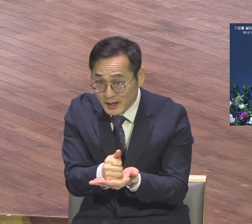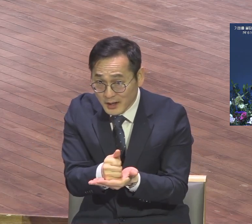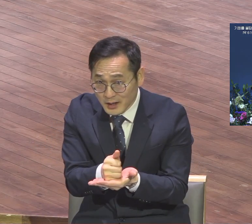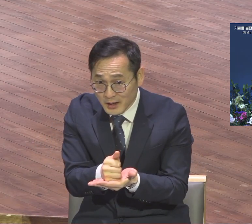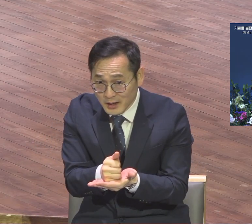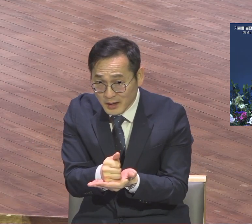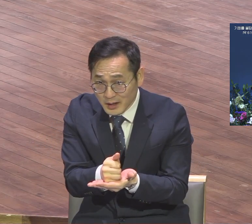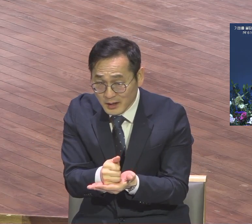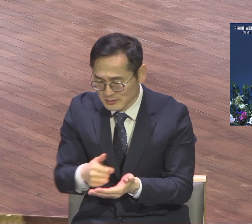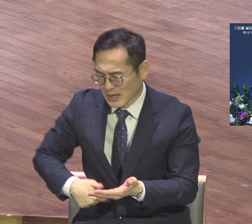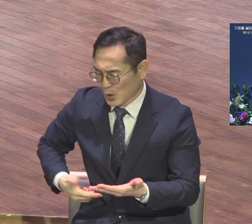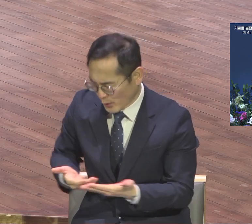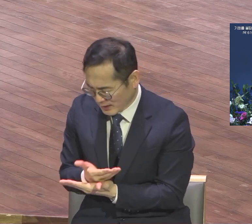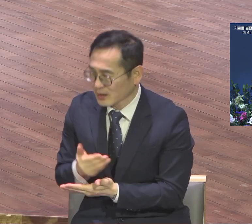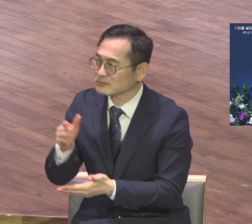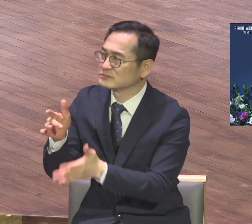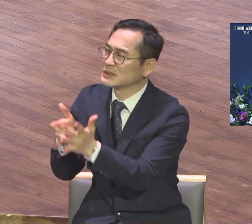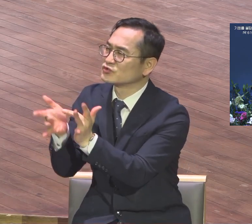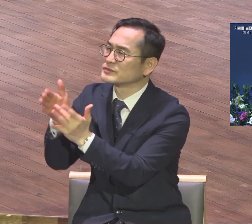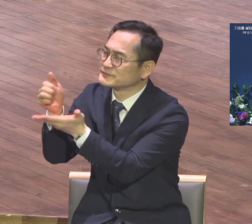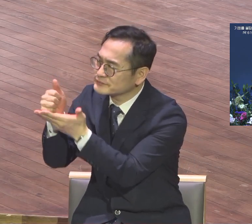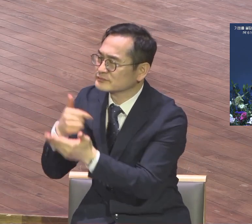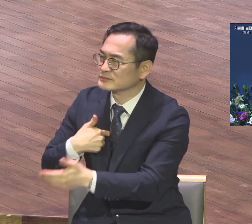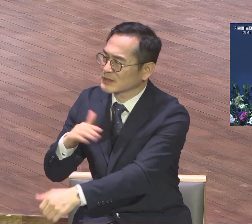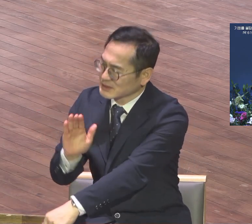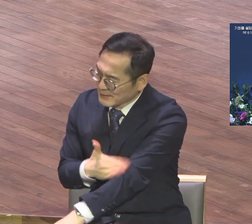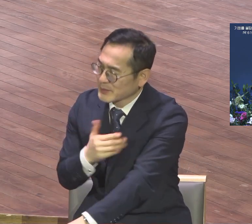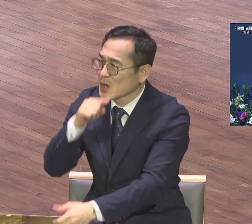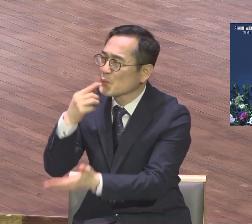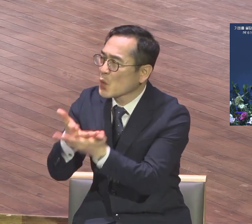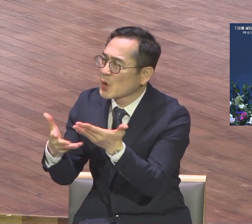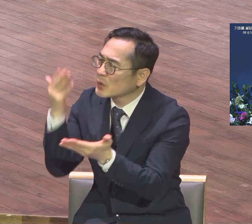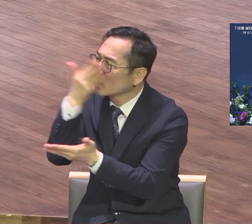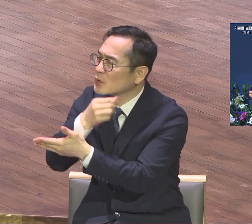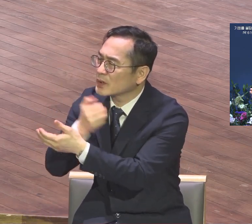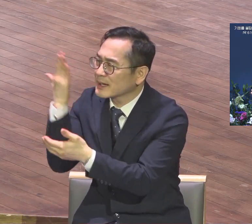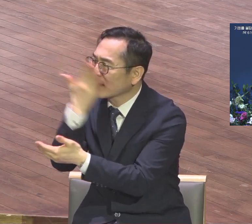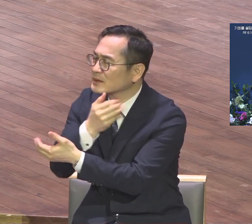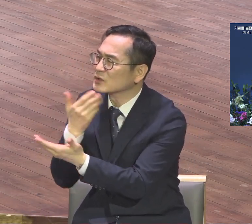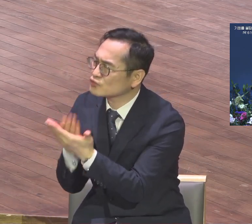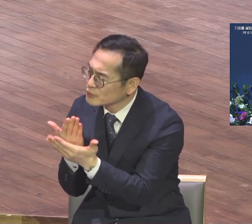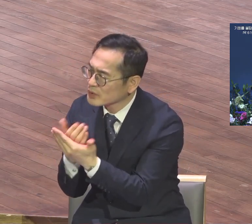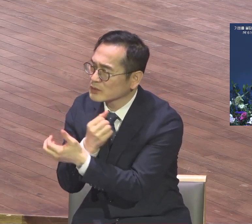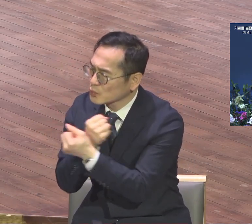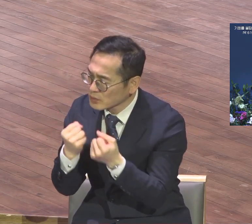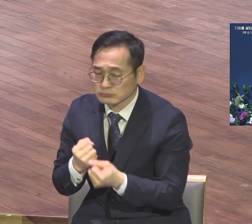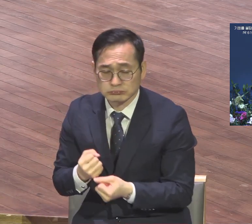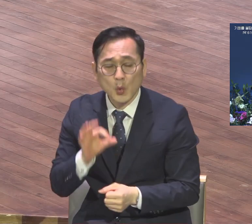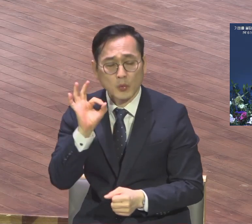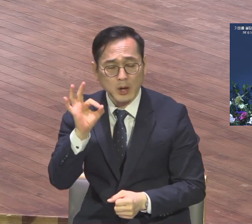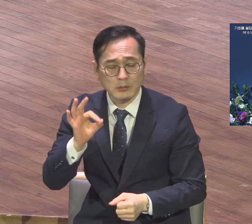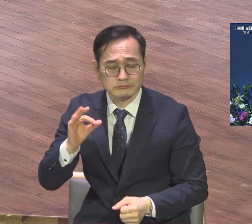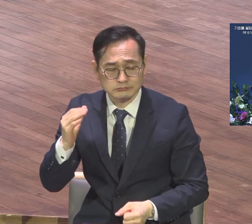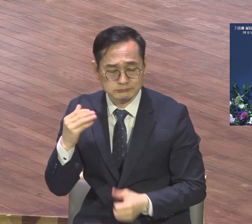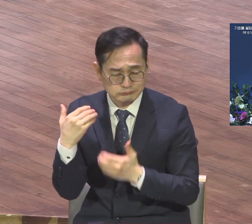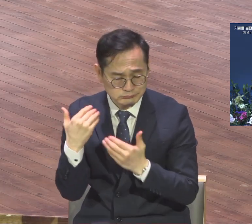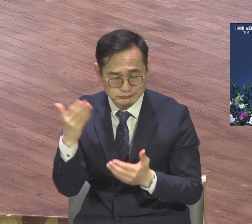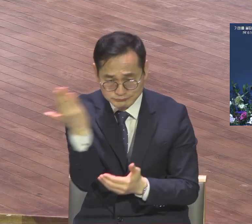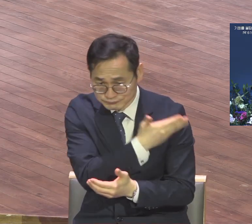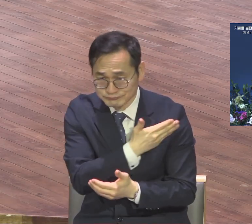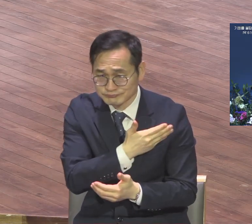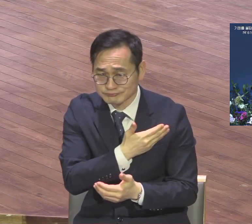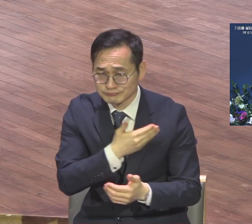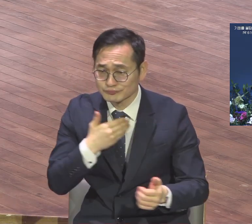회개하면 주여 잘못했습니다. 십자가의 보혈로 용서하여 주옵소서. 그러면 끝. 그래서